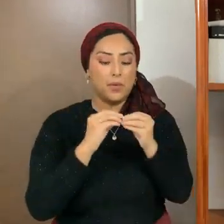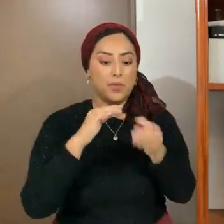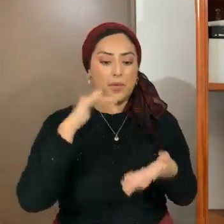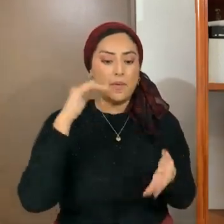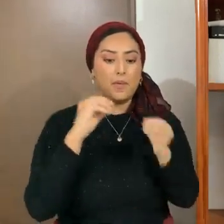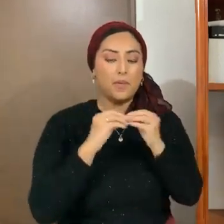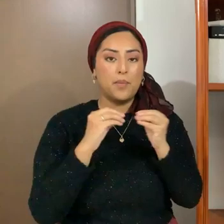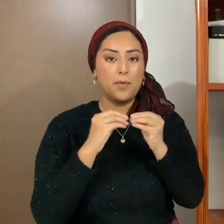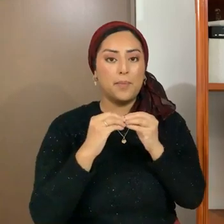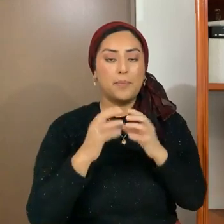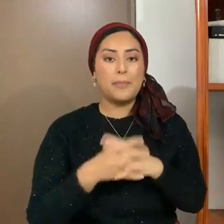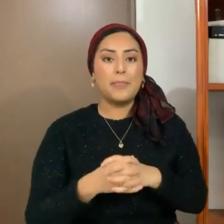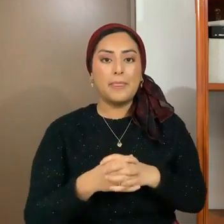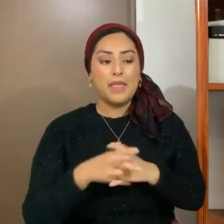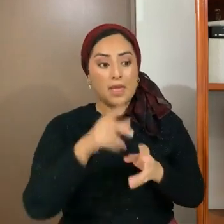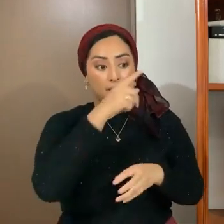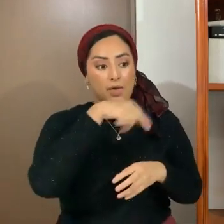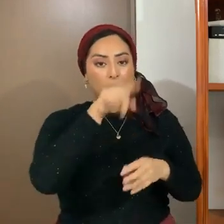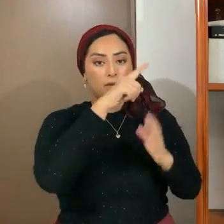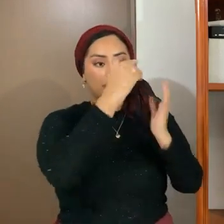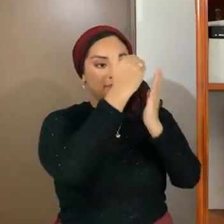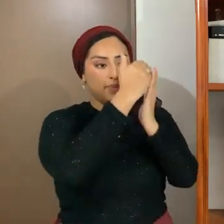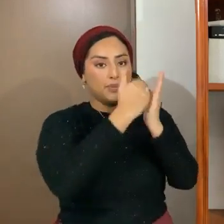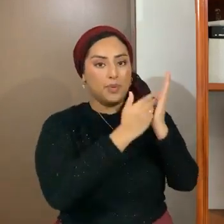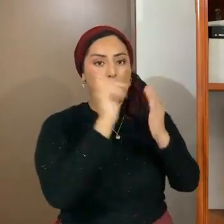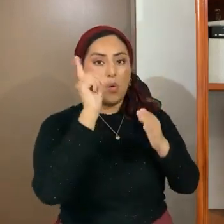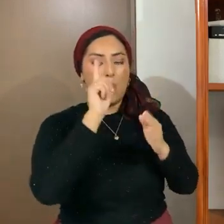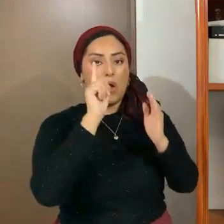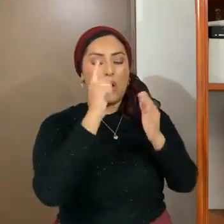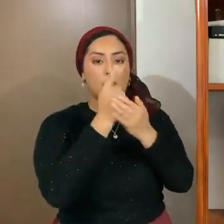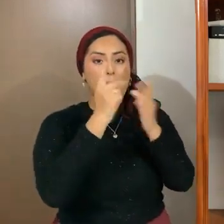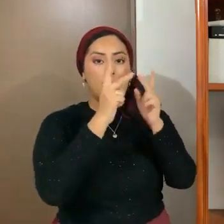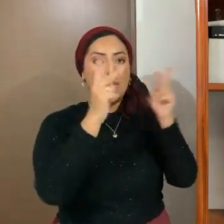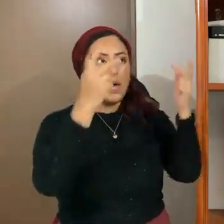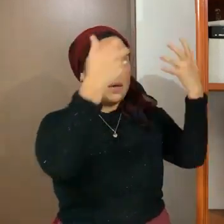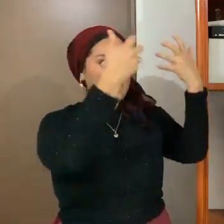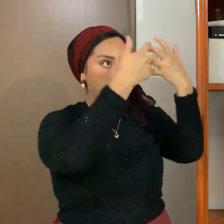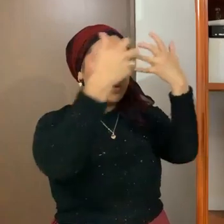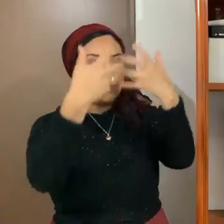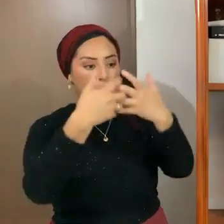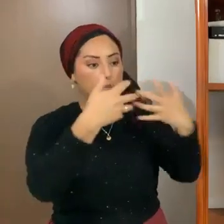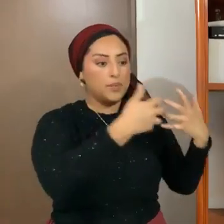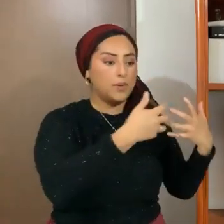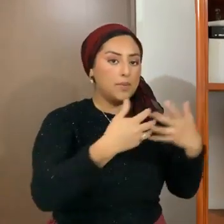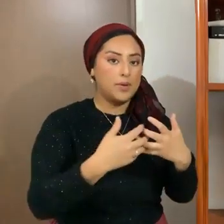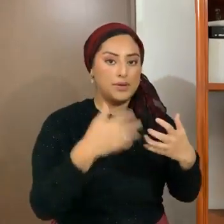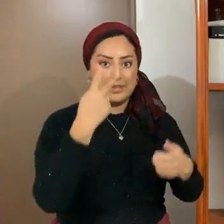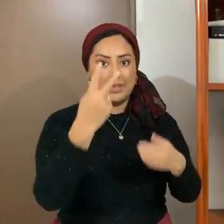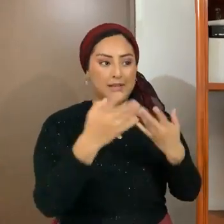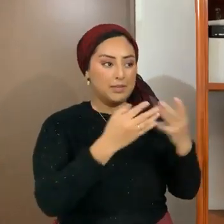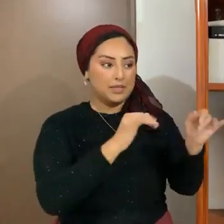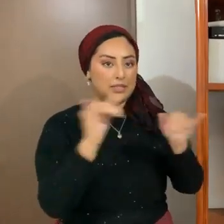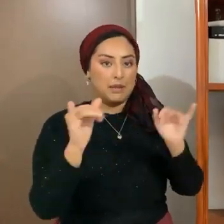que aprender. Pero esos son los puntos donde se unen la Parashá y la